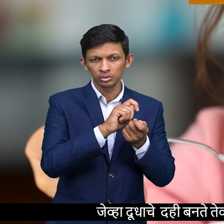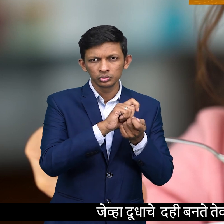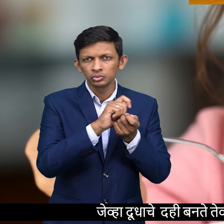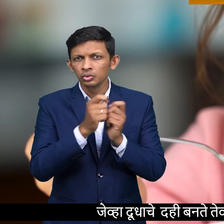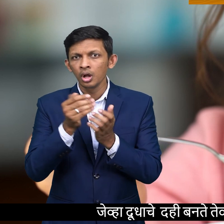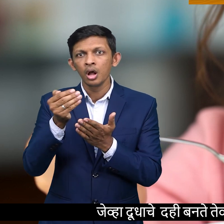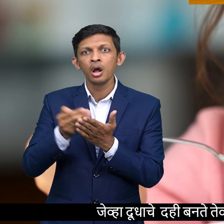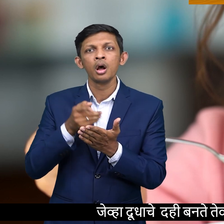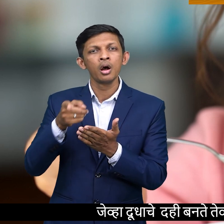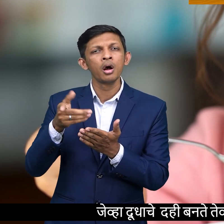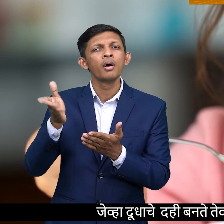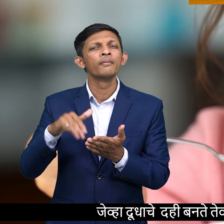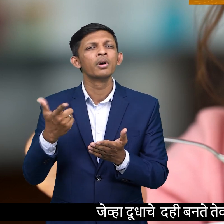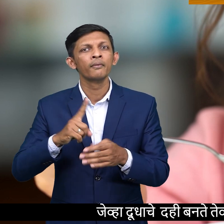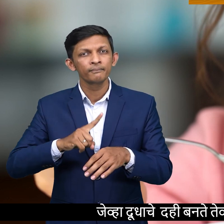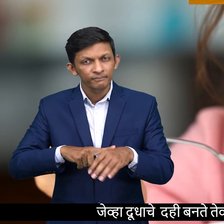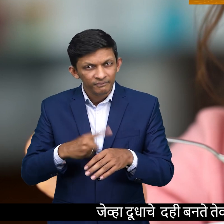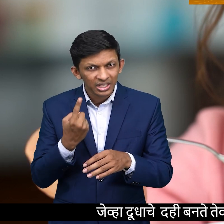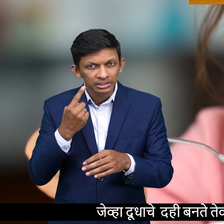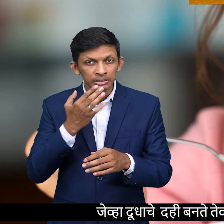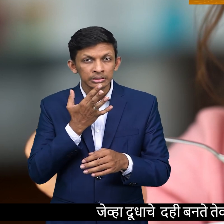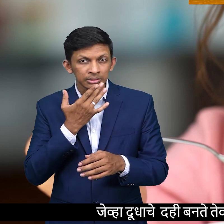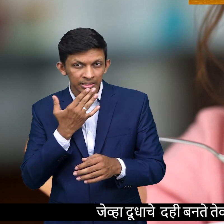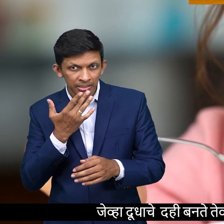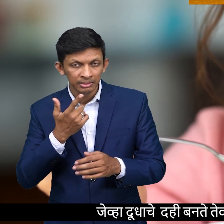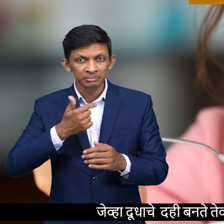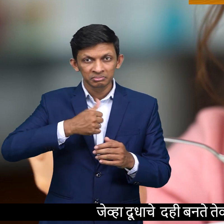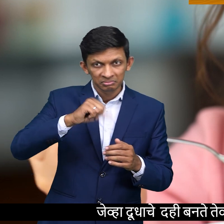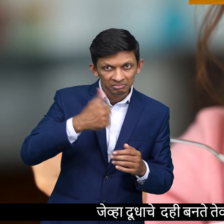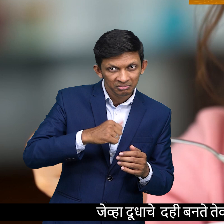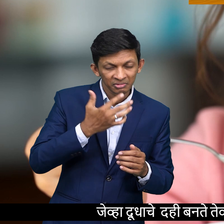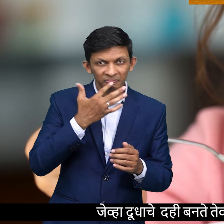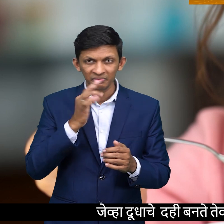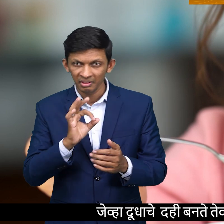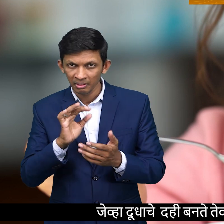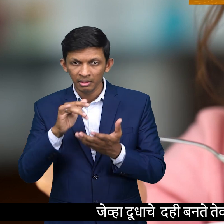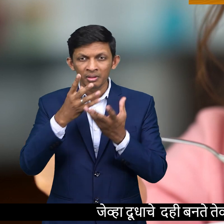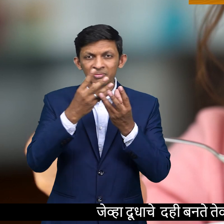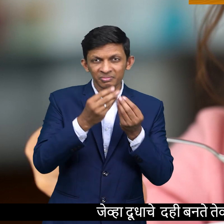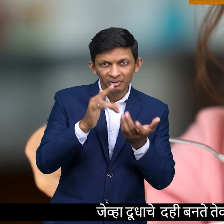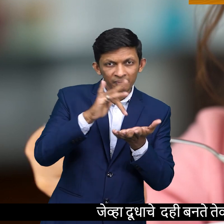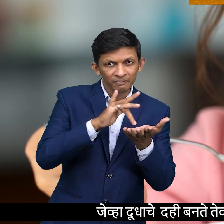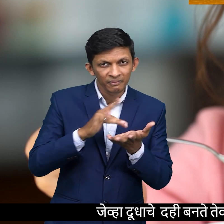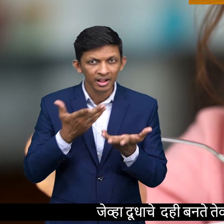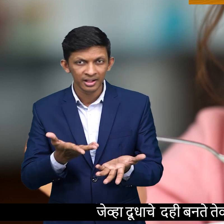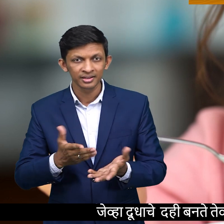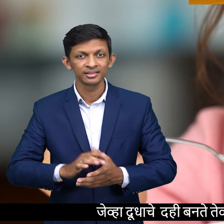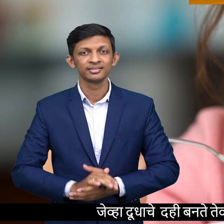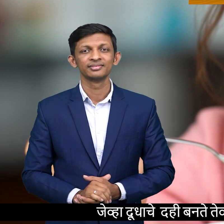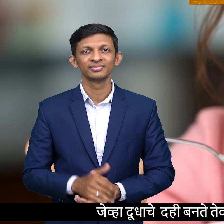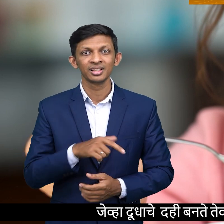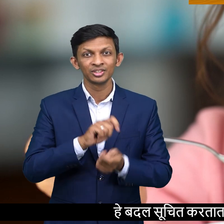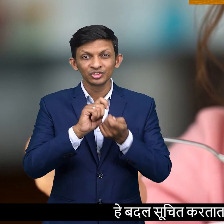दही बनते तेव्हा त्याचा रंग, चव आणि स्थितीत बदल